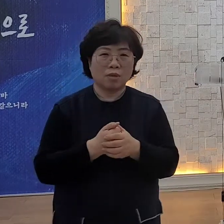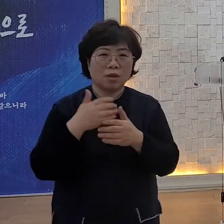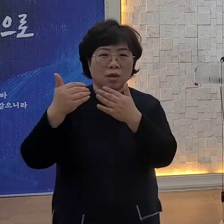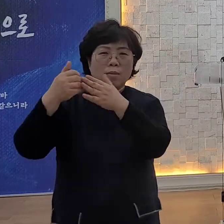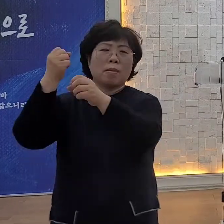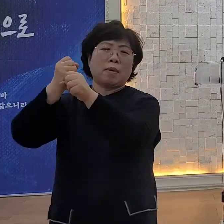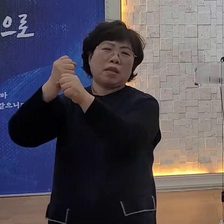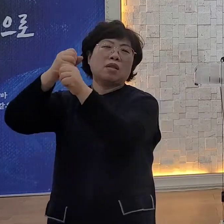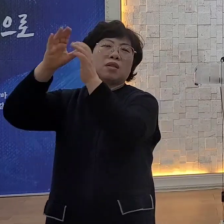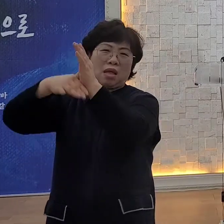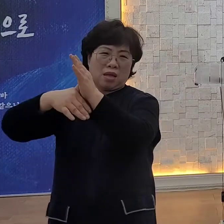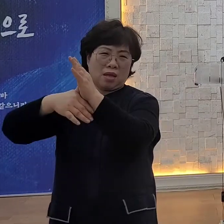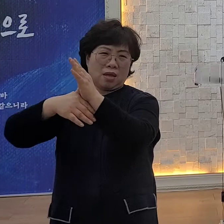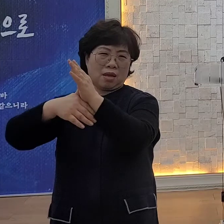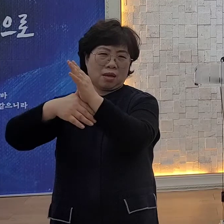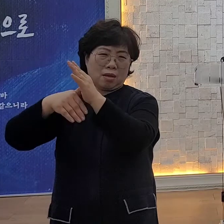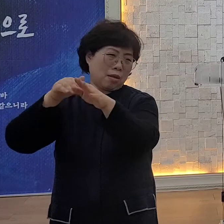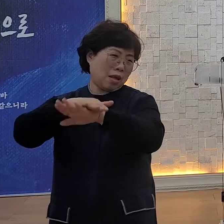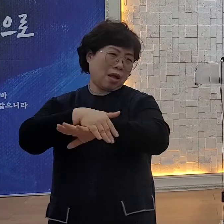거예요.